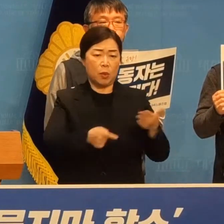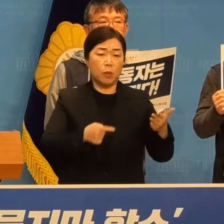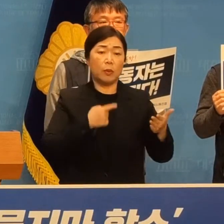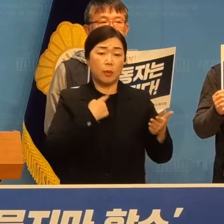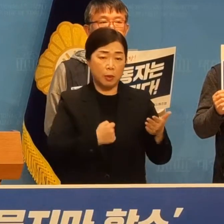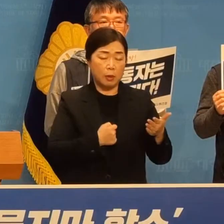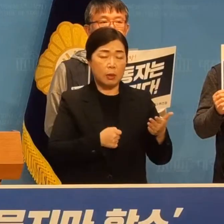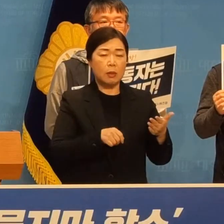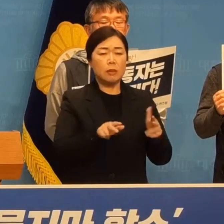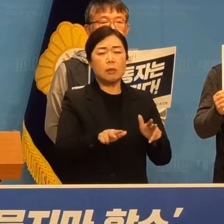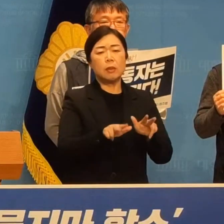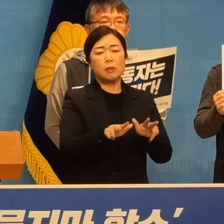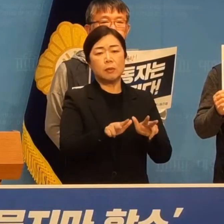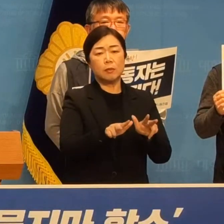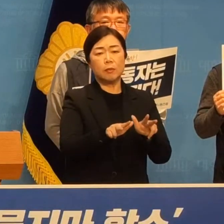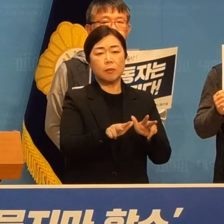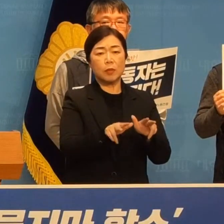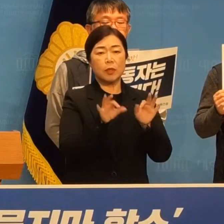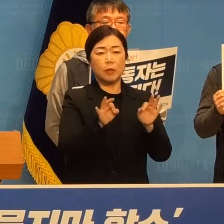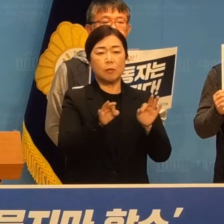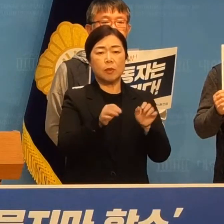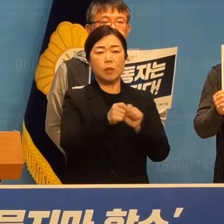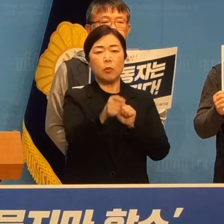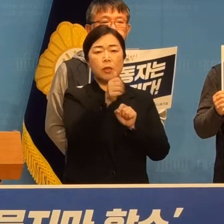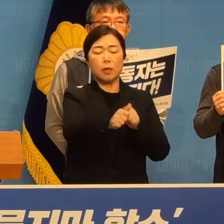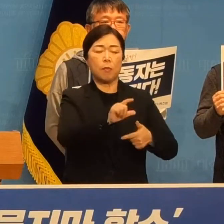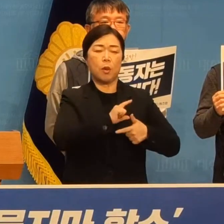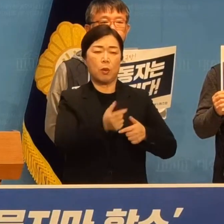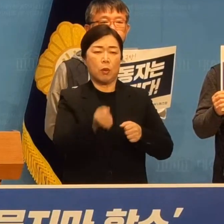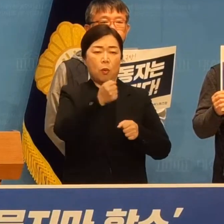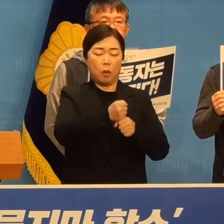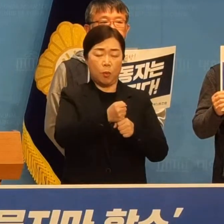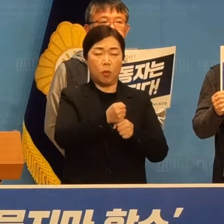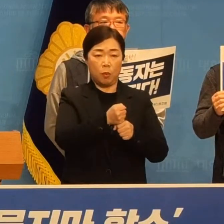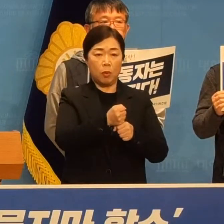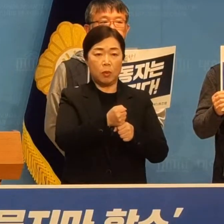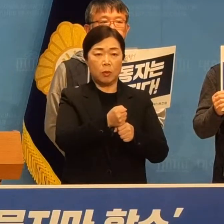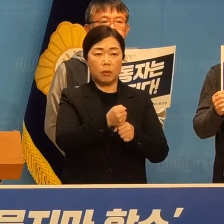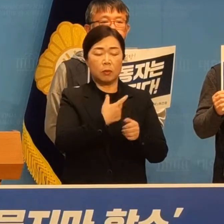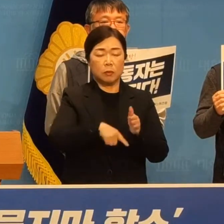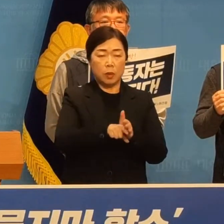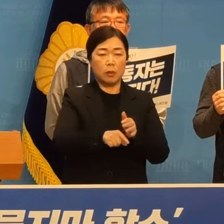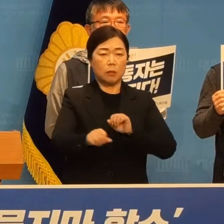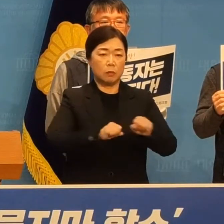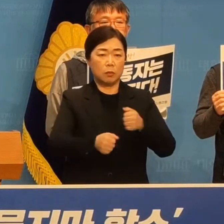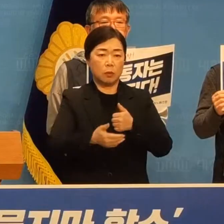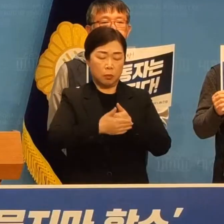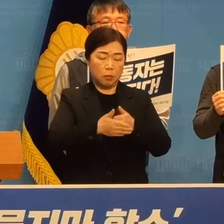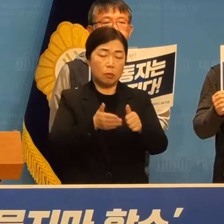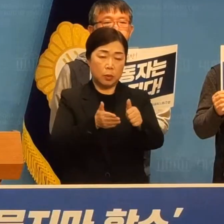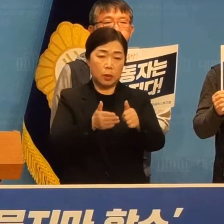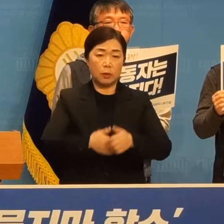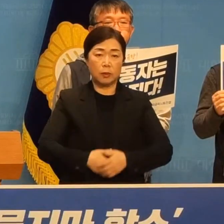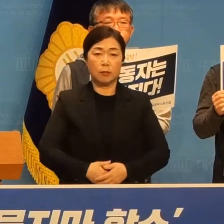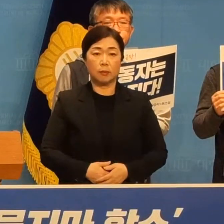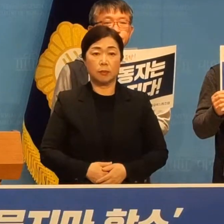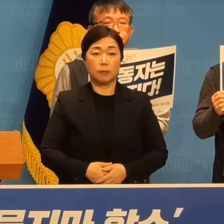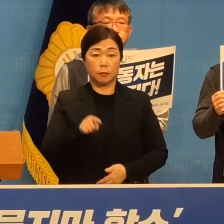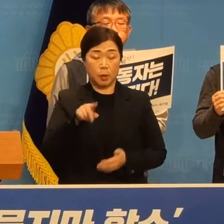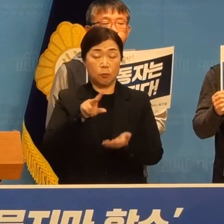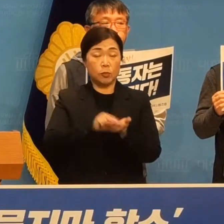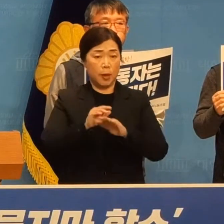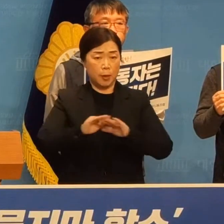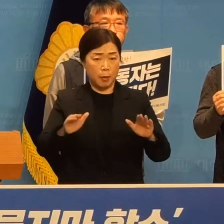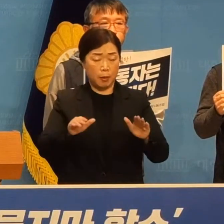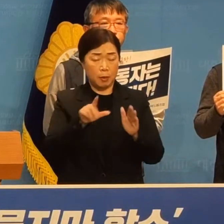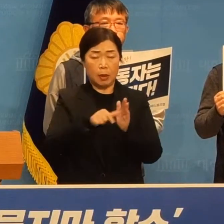훼손된 김선영 지회장의 명예를 회복하는 길에 나서기를 촉구합니다. 본 의원은 이 문제가